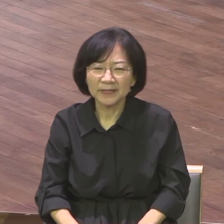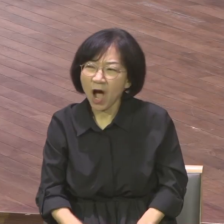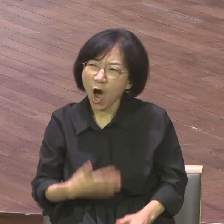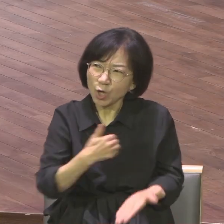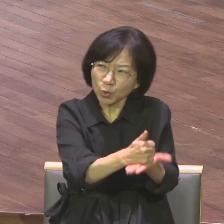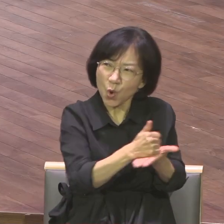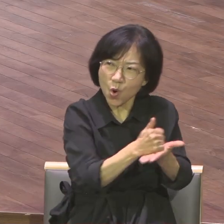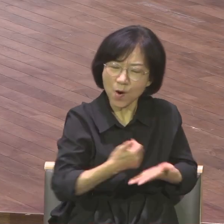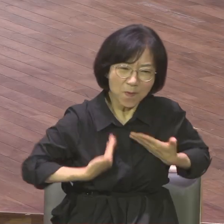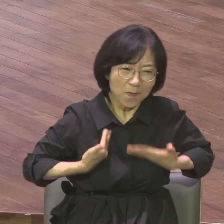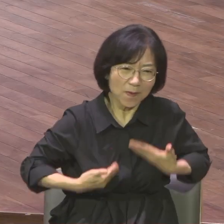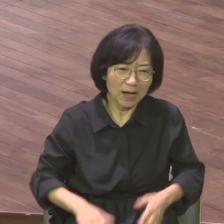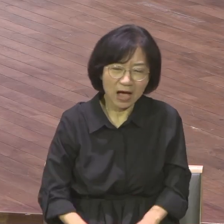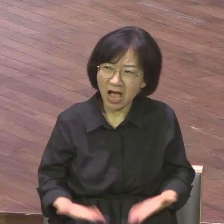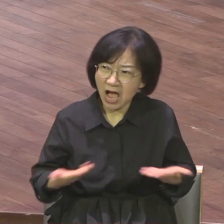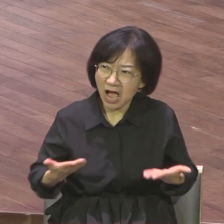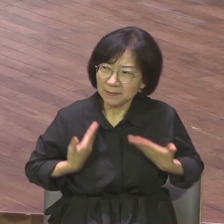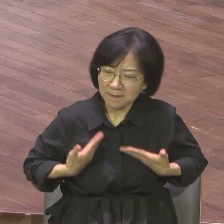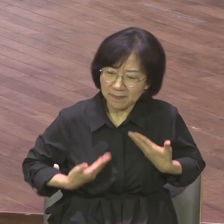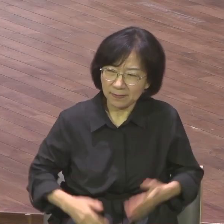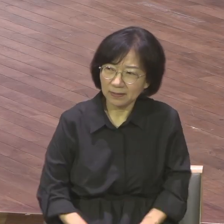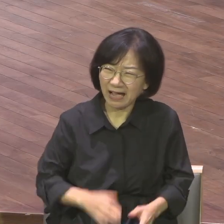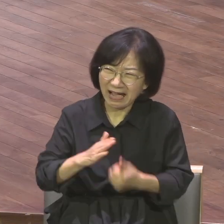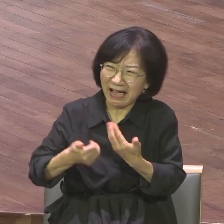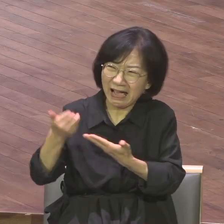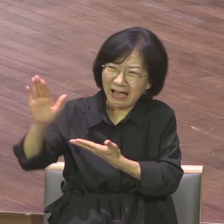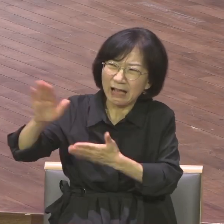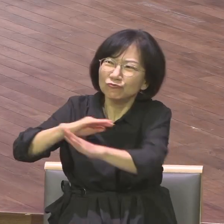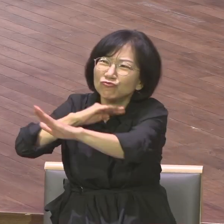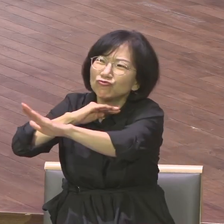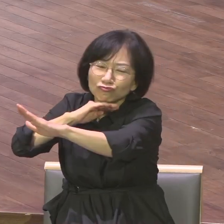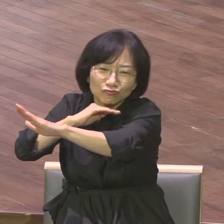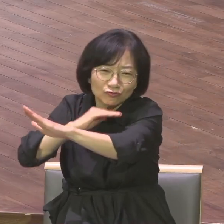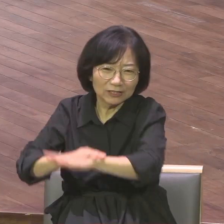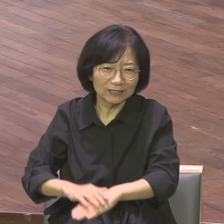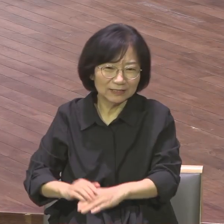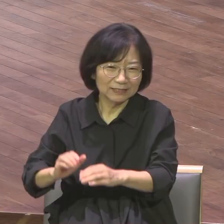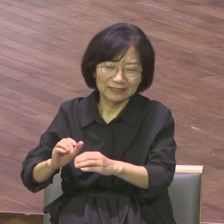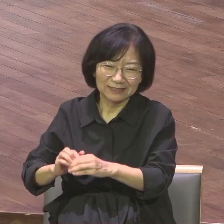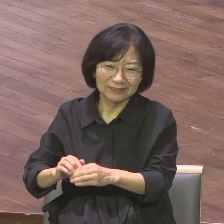손님 만나야 된다고. 일이 바빠서. 하는 건 대화 안 해.